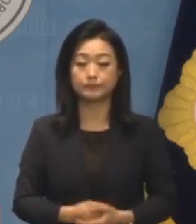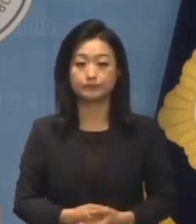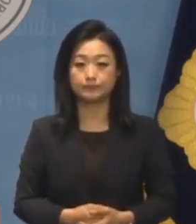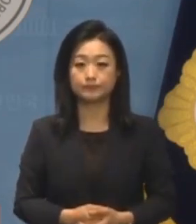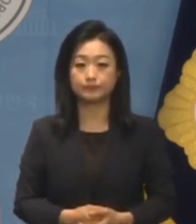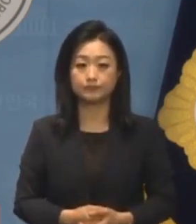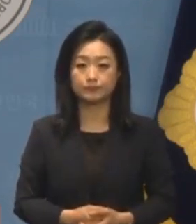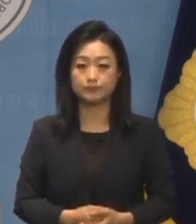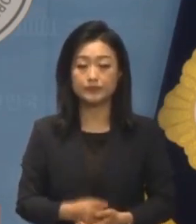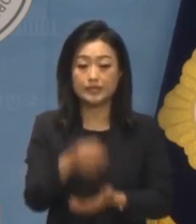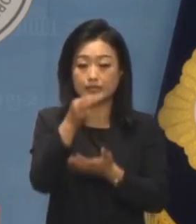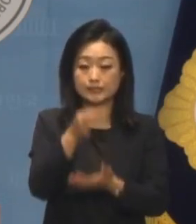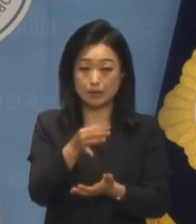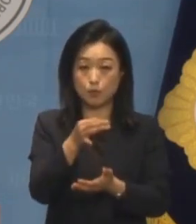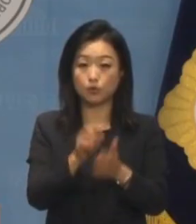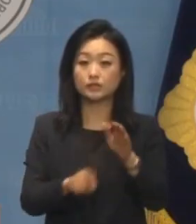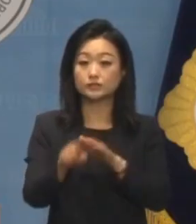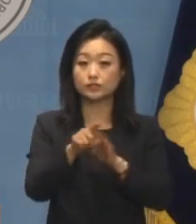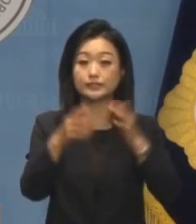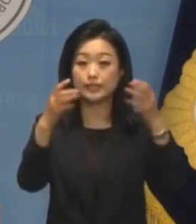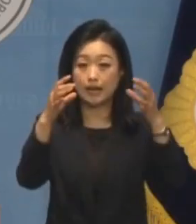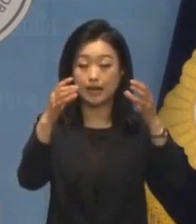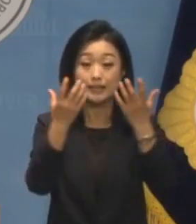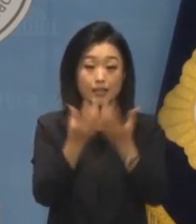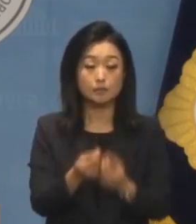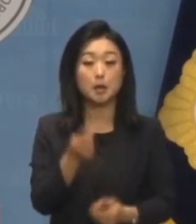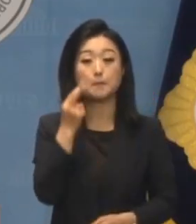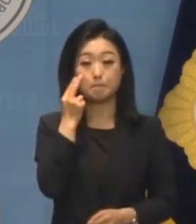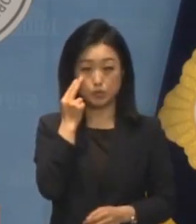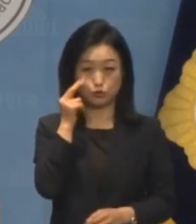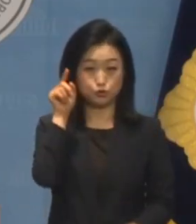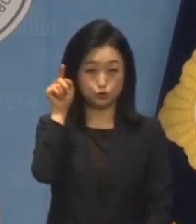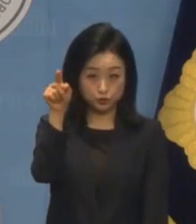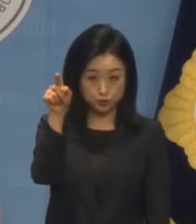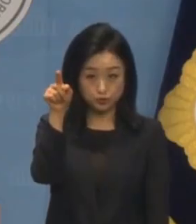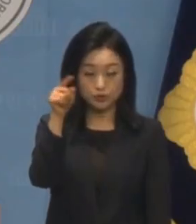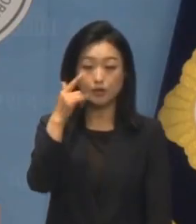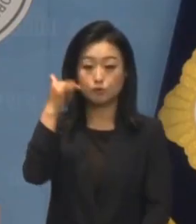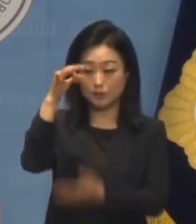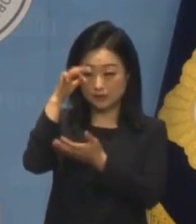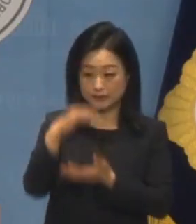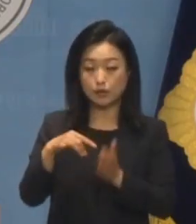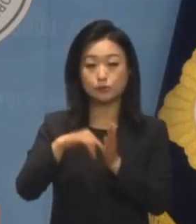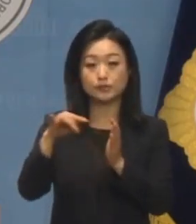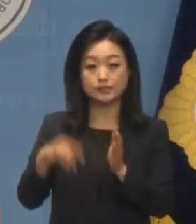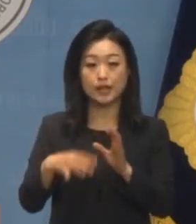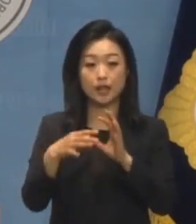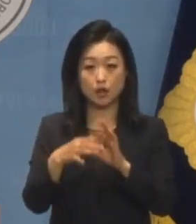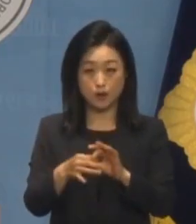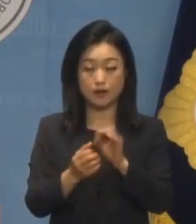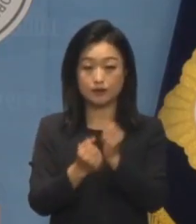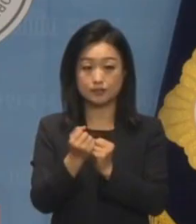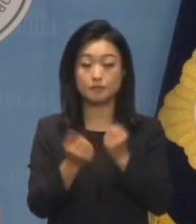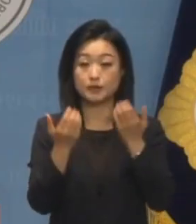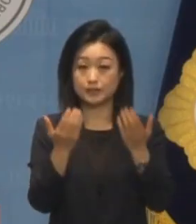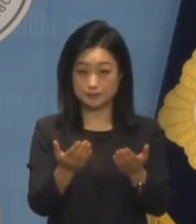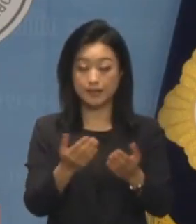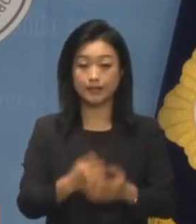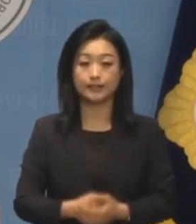마지막으로 자본주의 선진국이라고 하는 미국에서의 상속세와 관련한 발언을